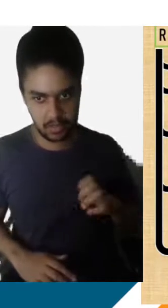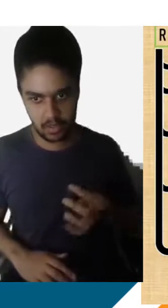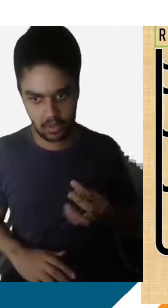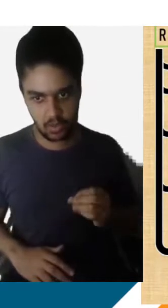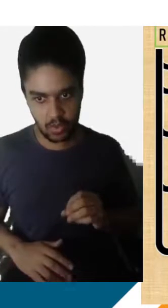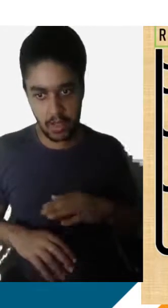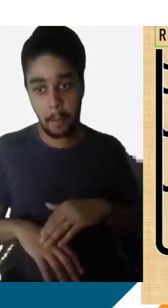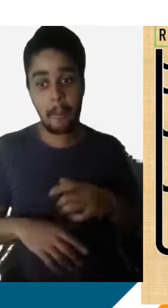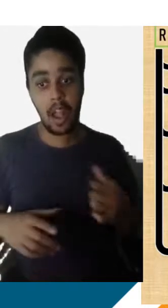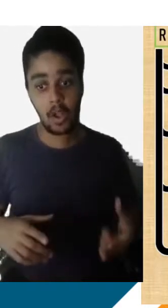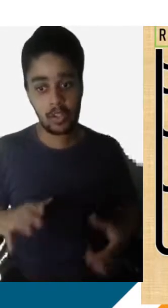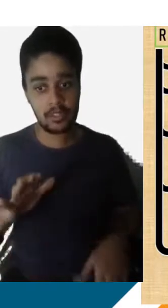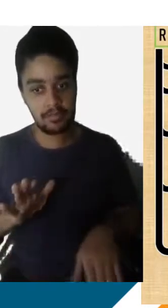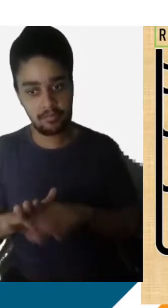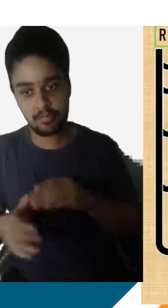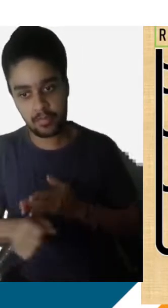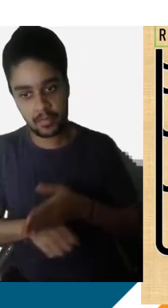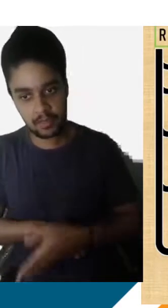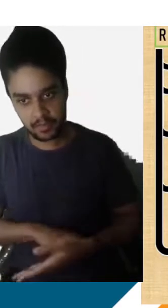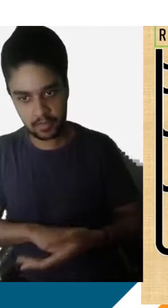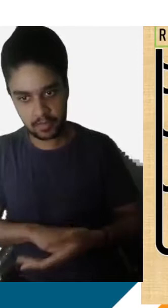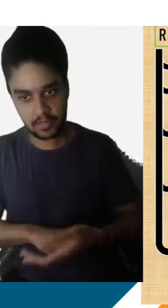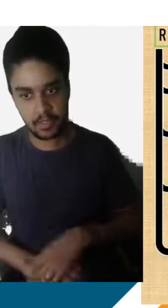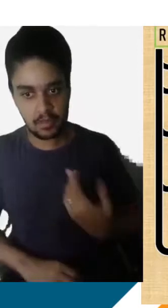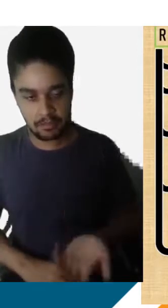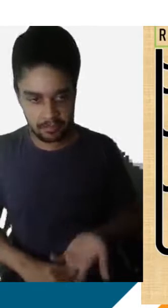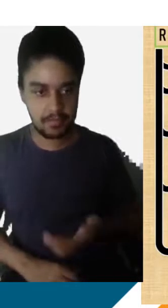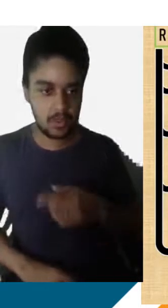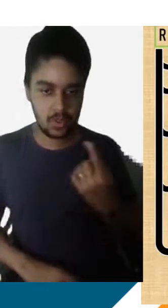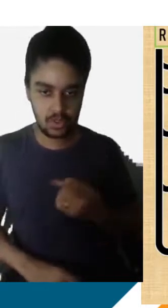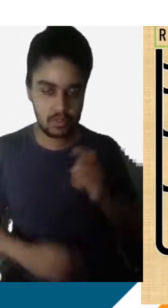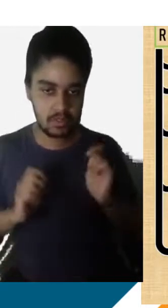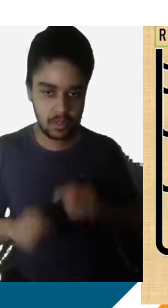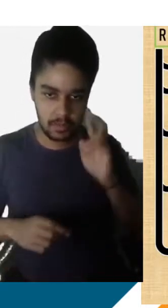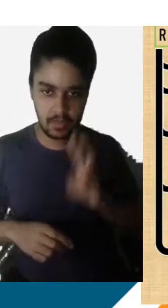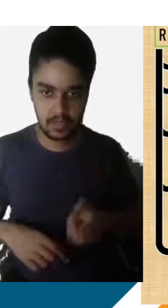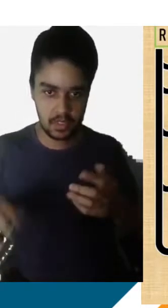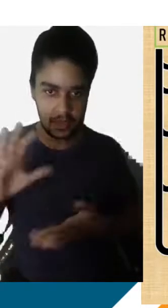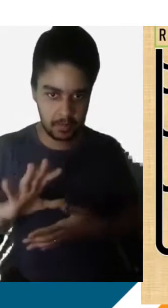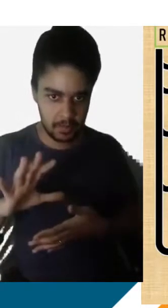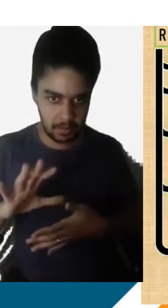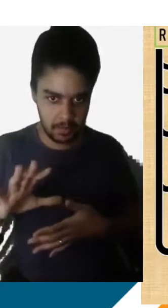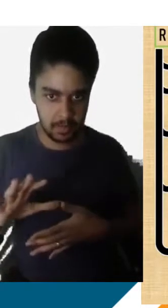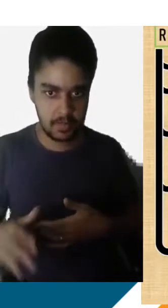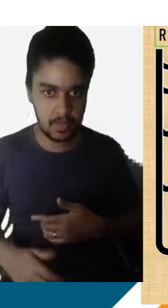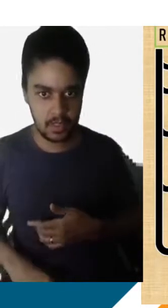e maior chegada, entrada de sedimentos. Tudo bem? E a gente pode ver nesse mapa aqui,